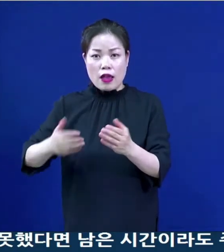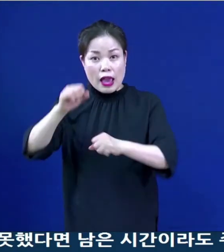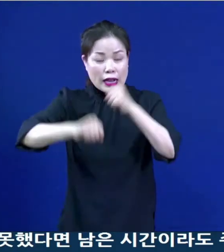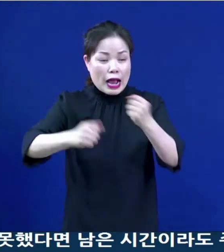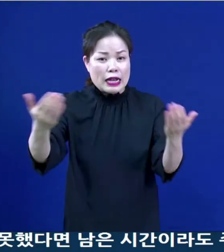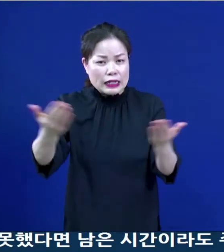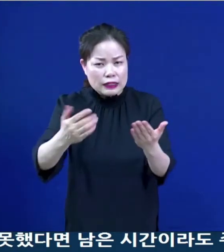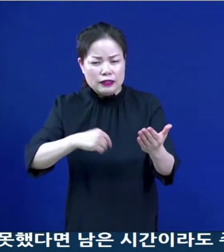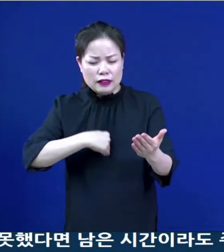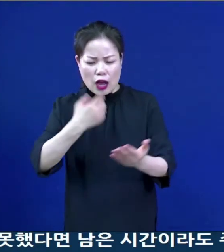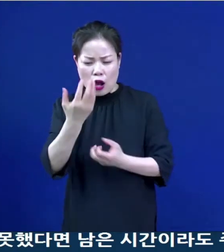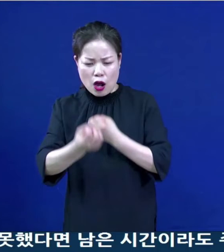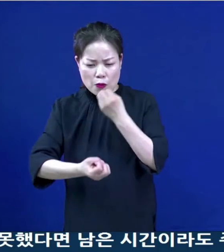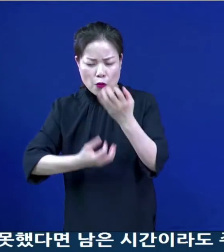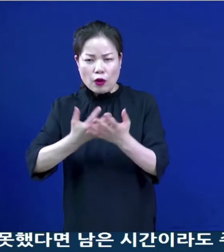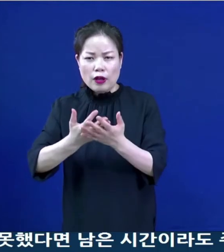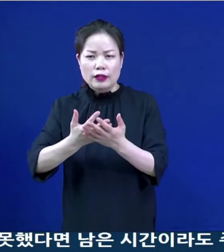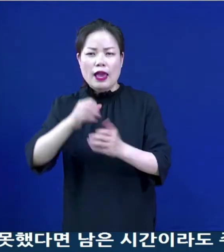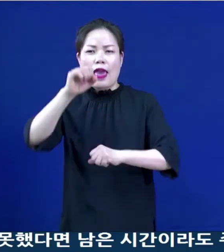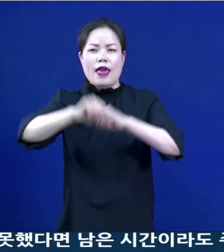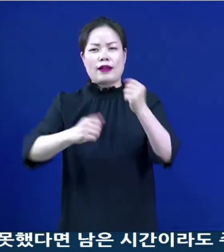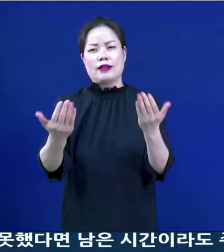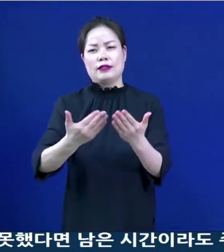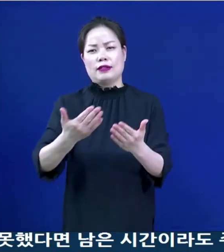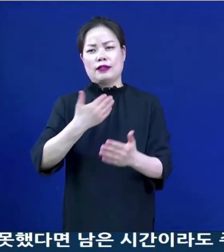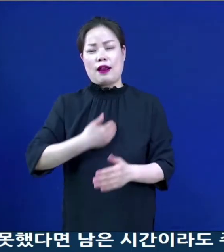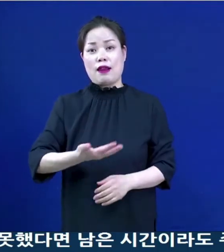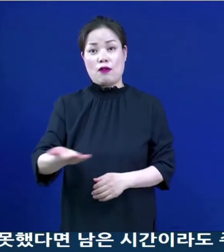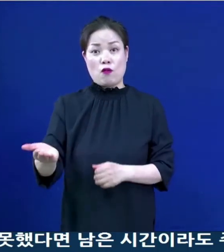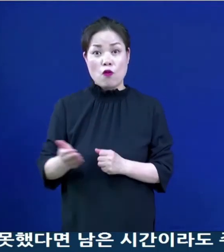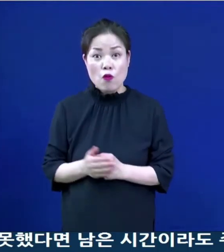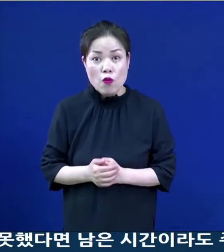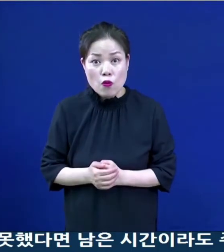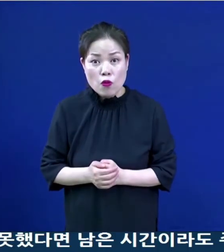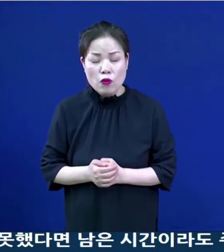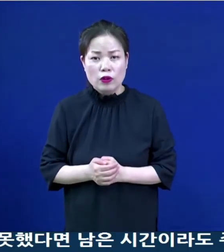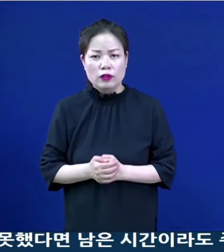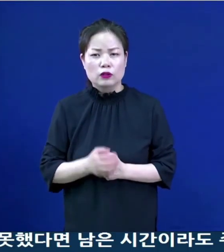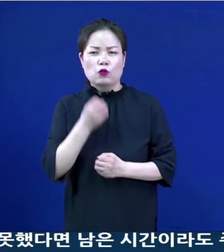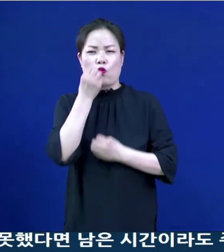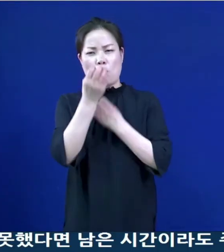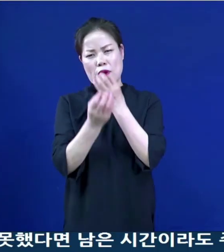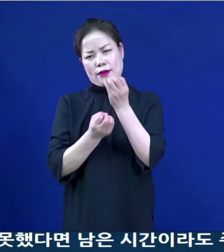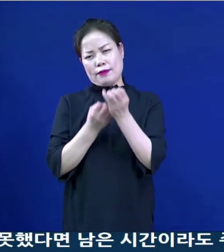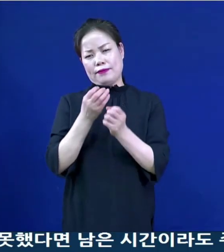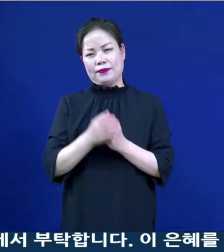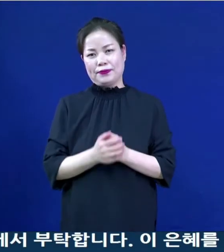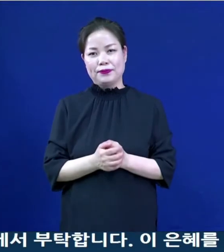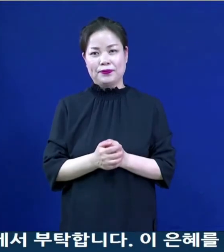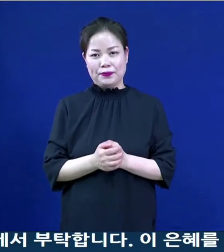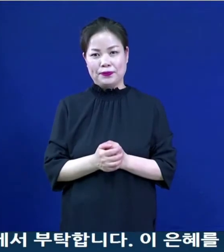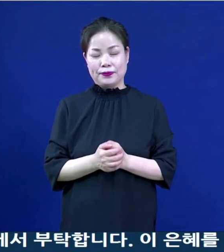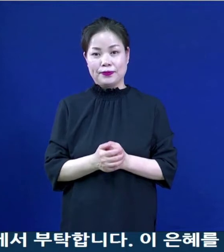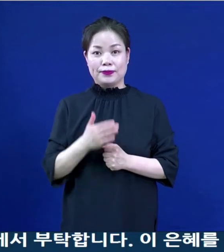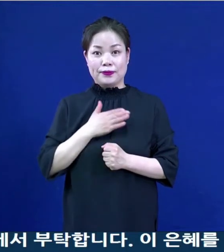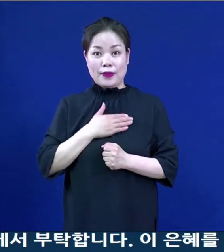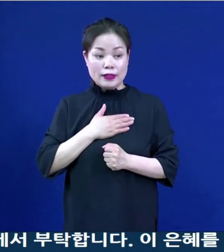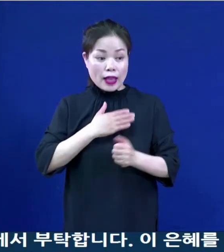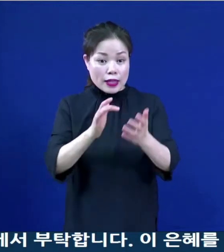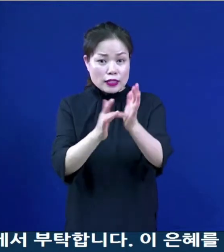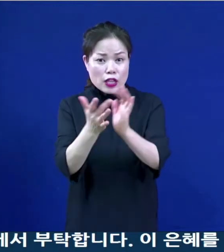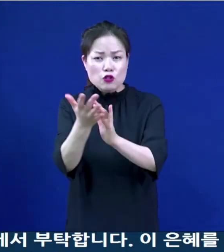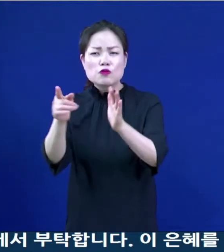이렇게 됩니다. 자복하여 행한 일을 알리며, 이건 고백한 겁니다. 내가